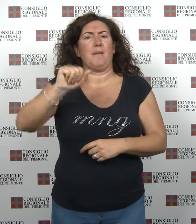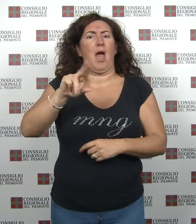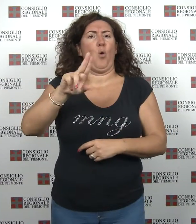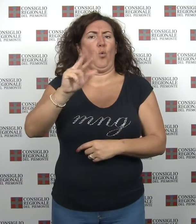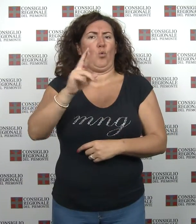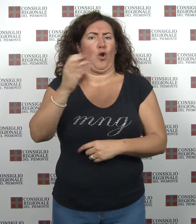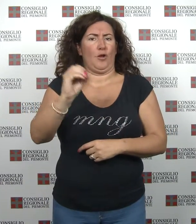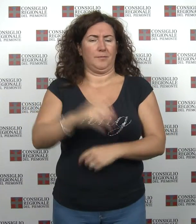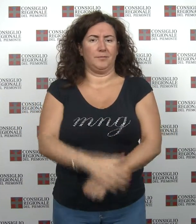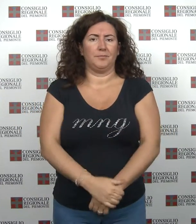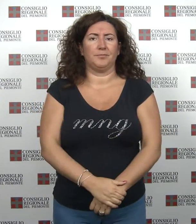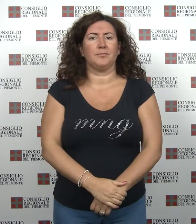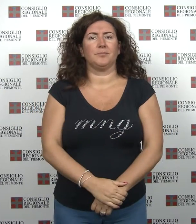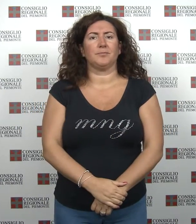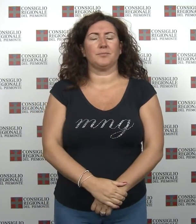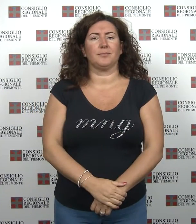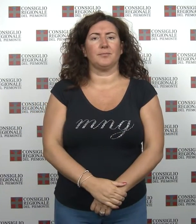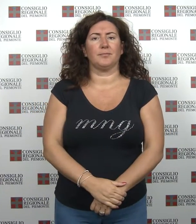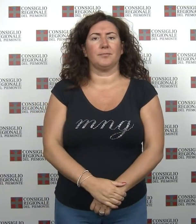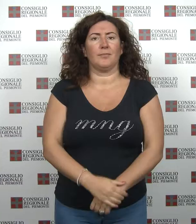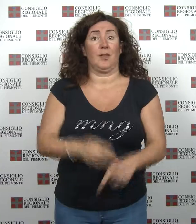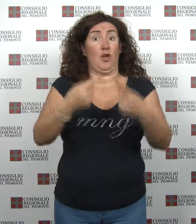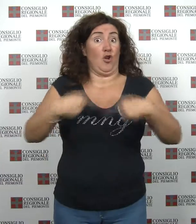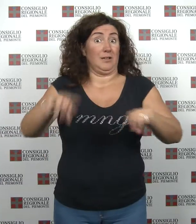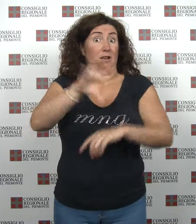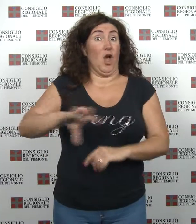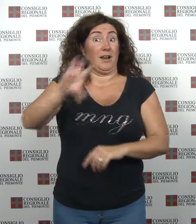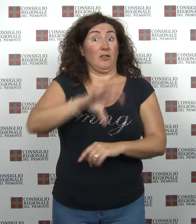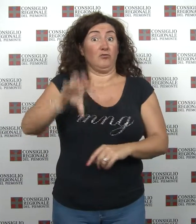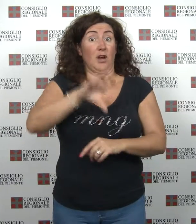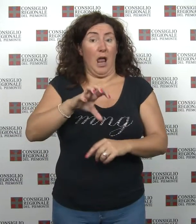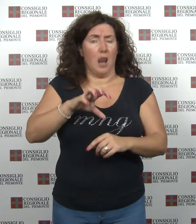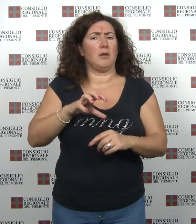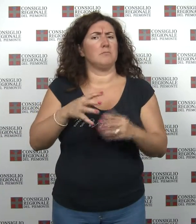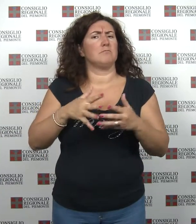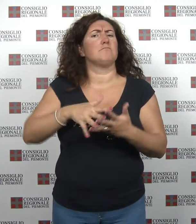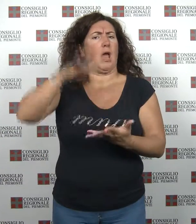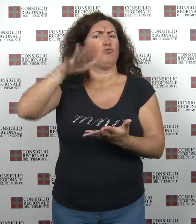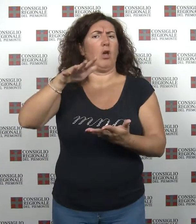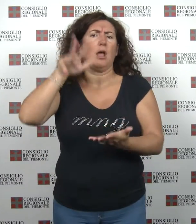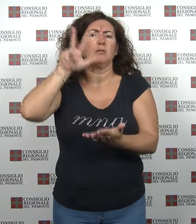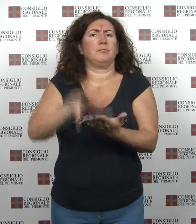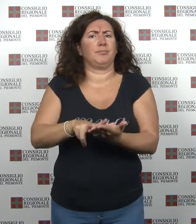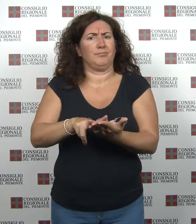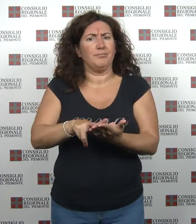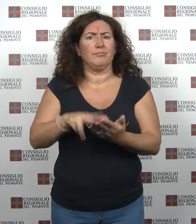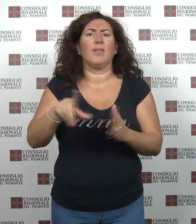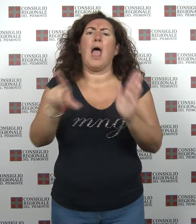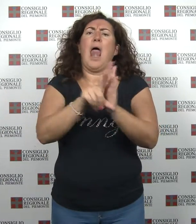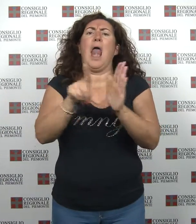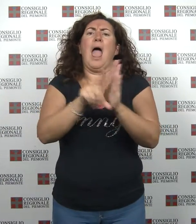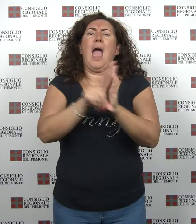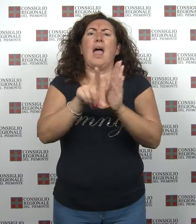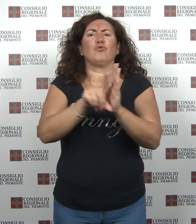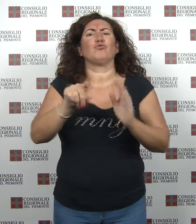In primo piano. Il Consiglio regionale ha approvato a larga maggioranza la legge che modifica e innova la normativa